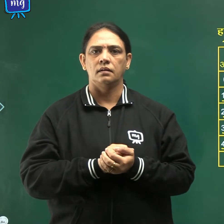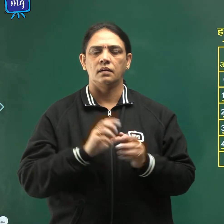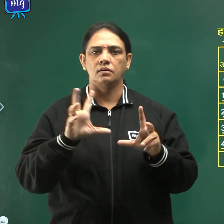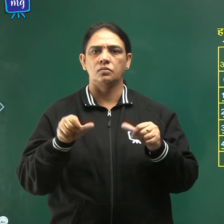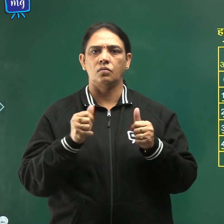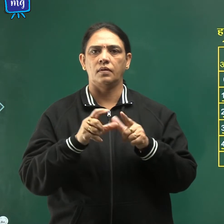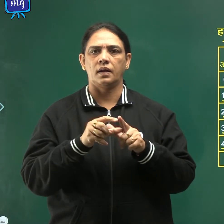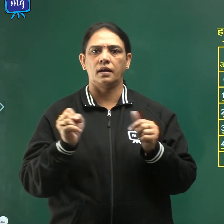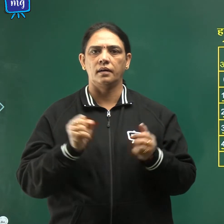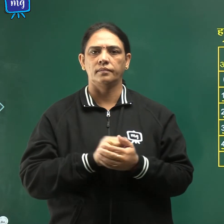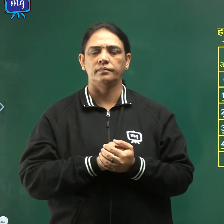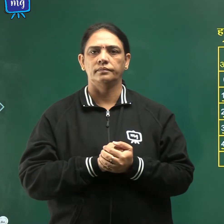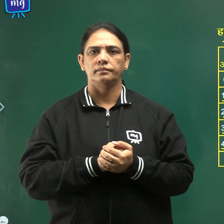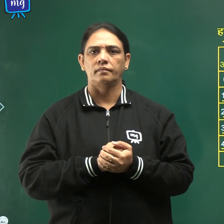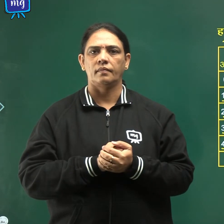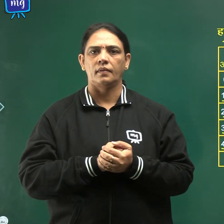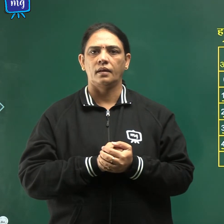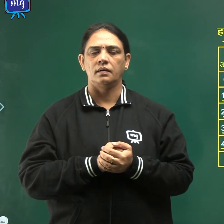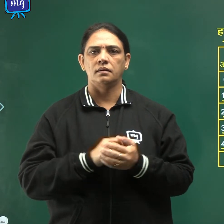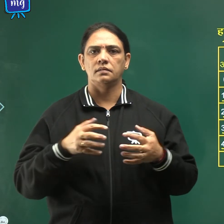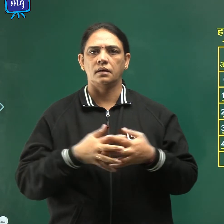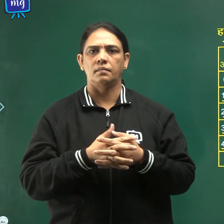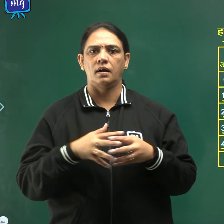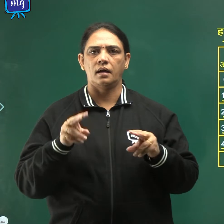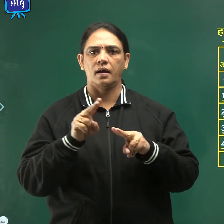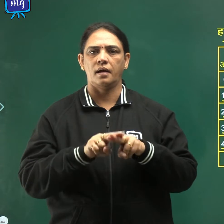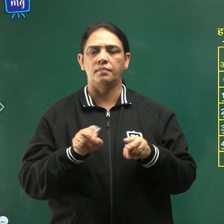निकाल लेंगे। सिग्मा एफ बराबर